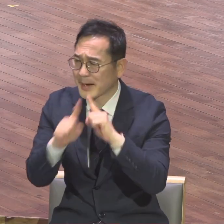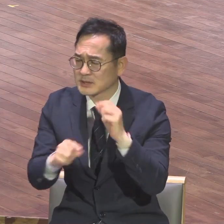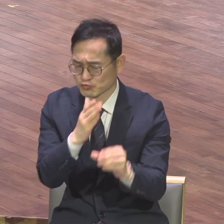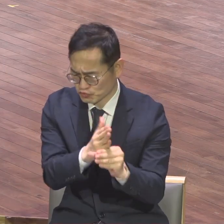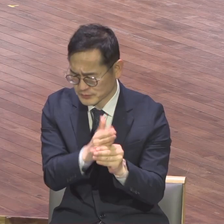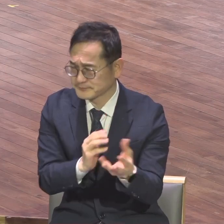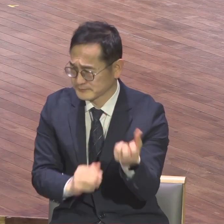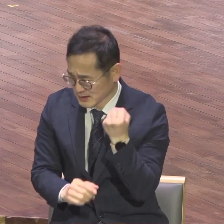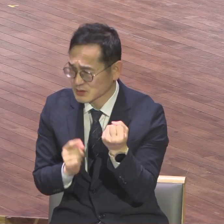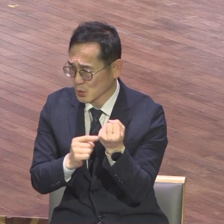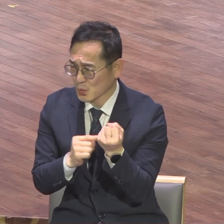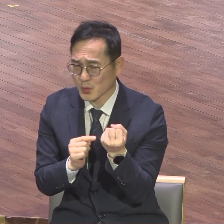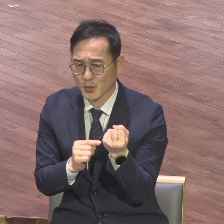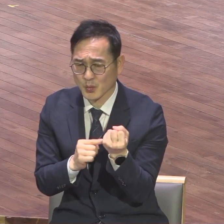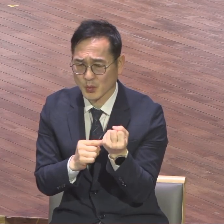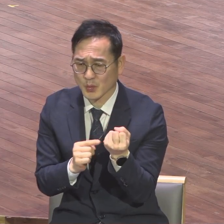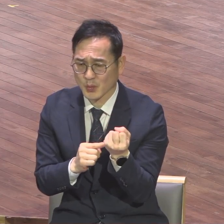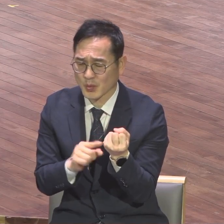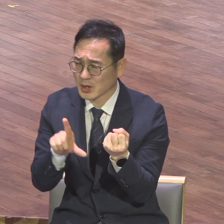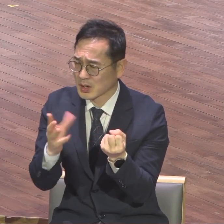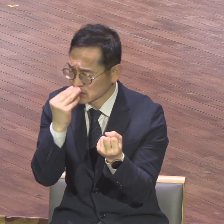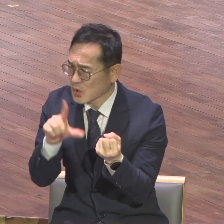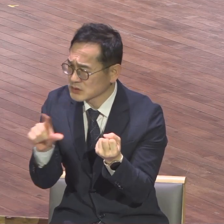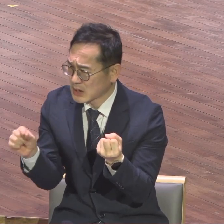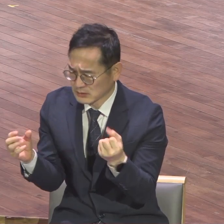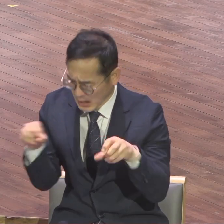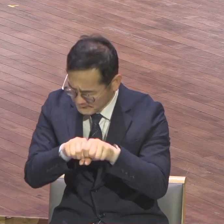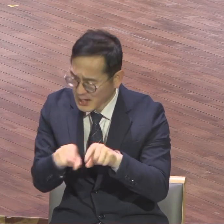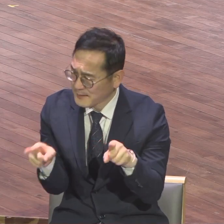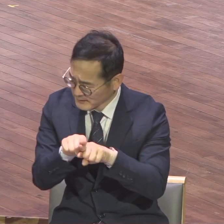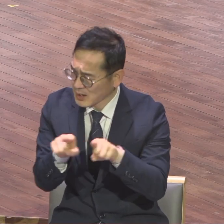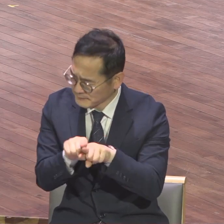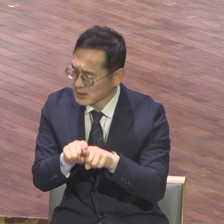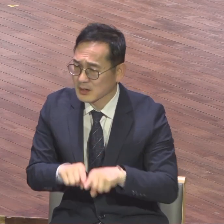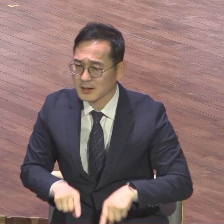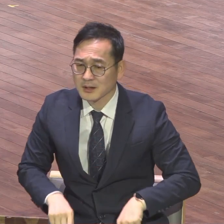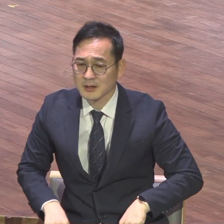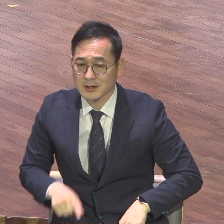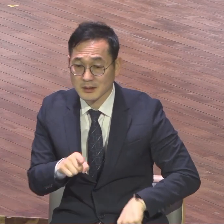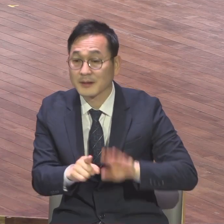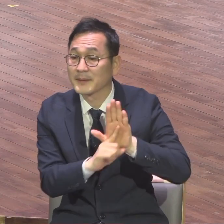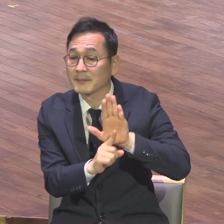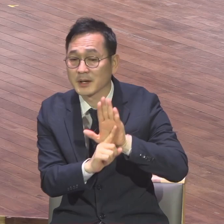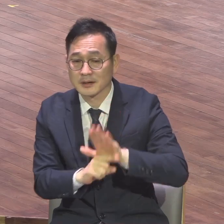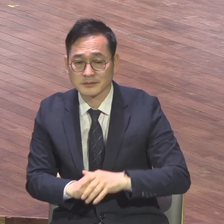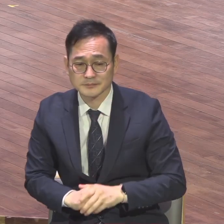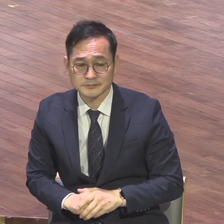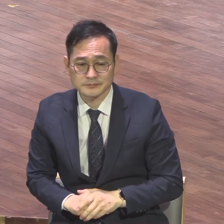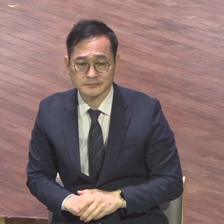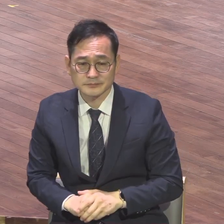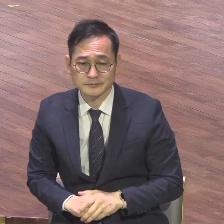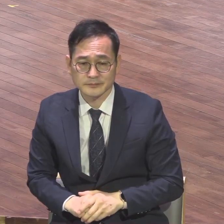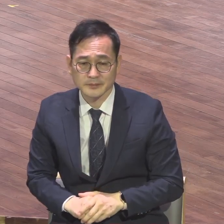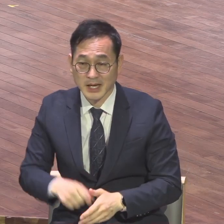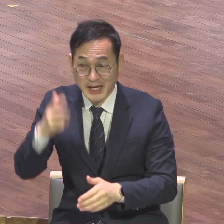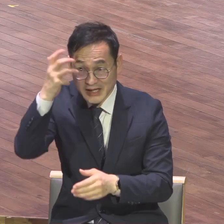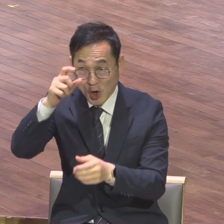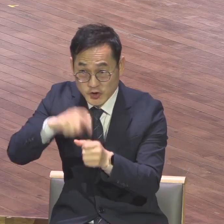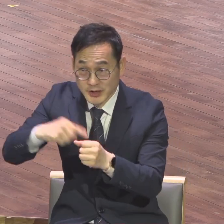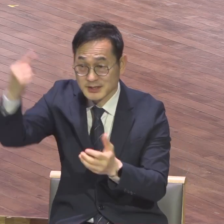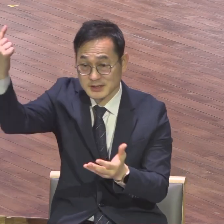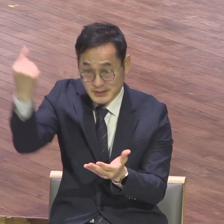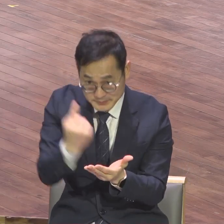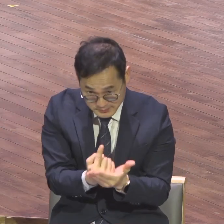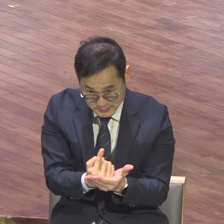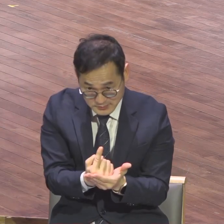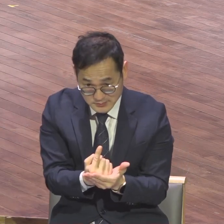성찬으로 개혁을 한 것입니다. 그것이 영적 임재설입니다. 예수님께서 성찬식에